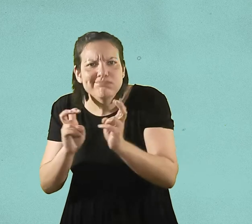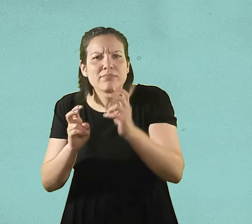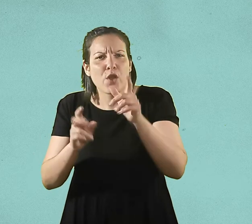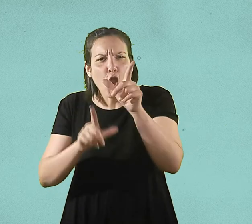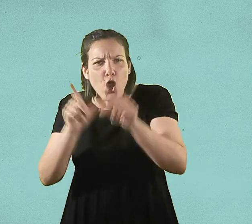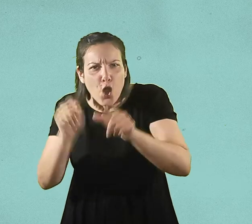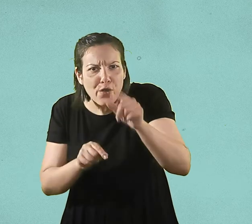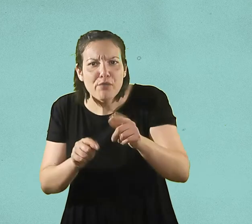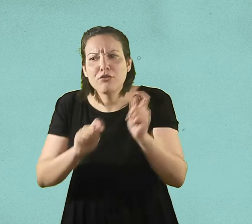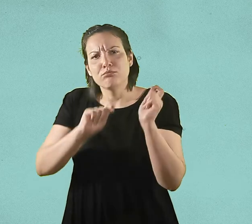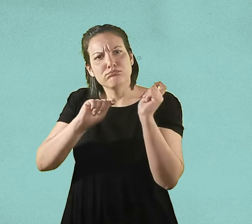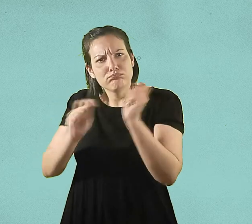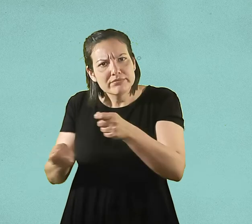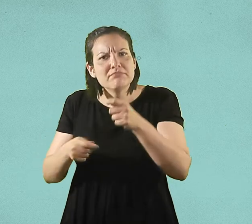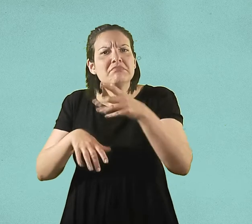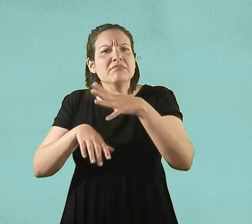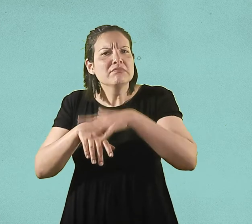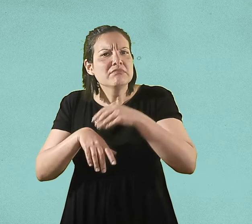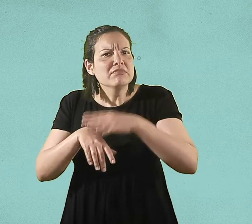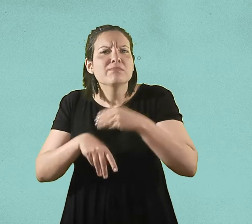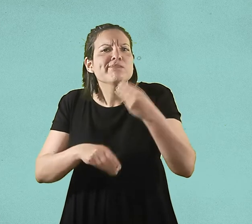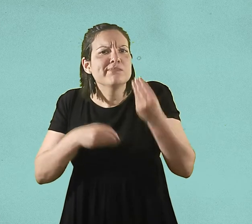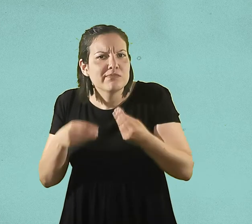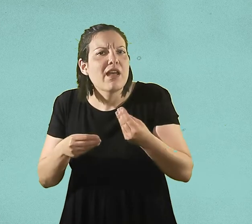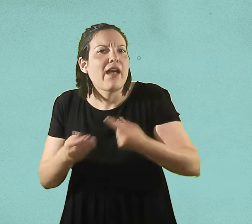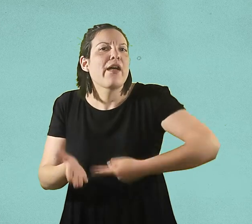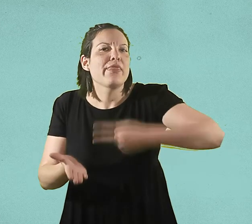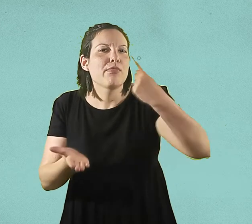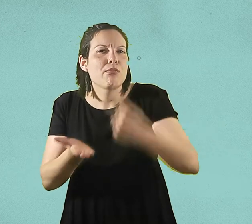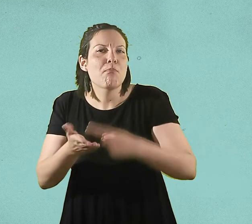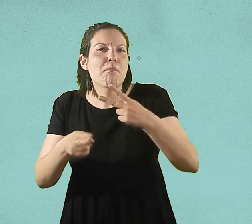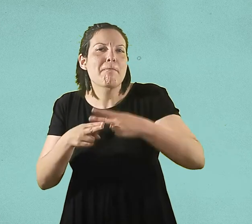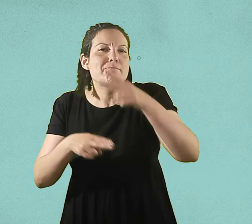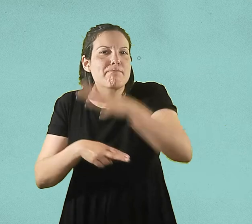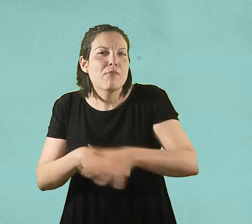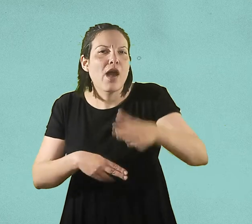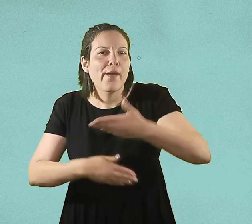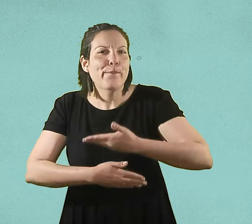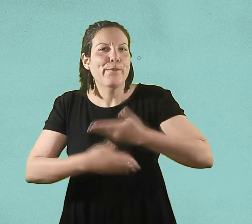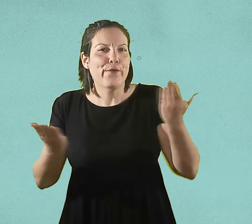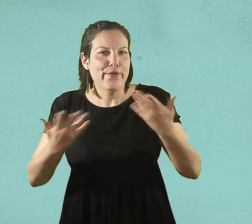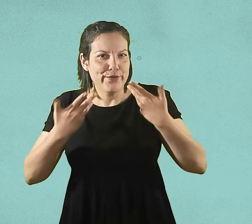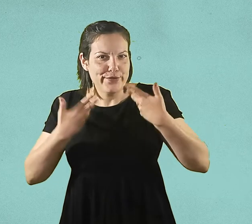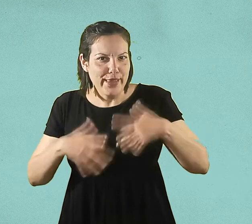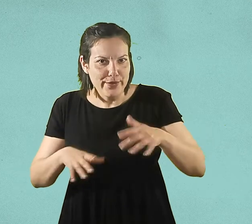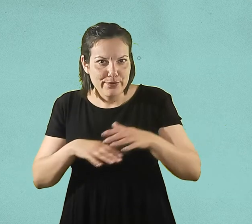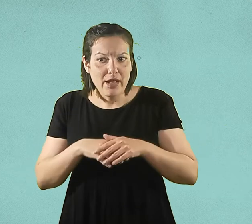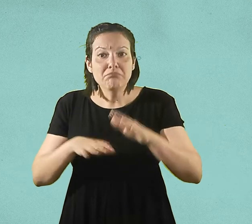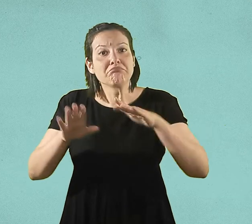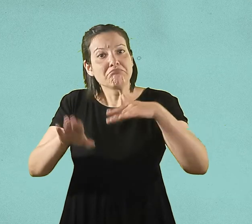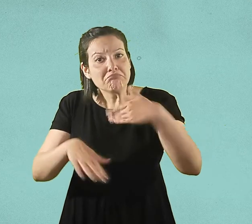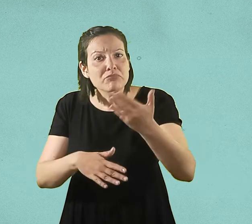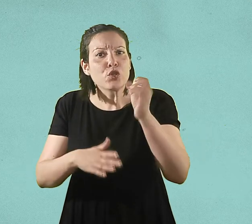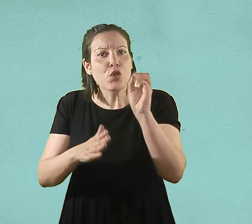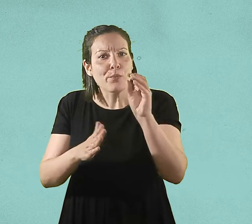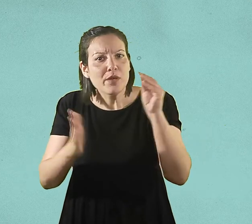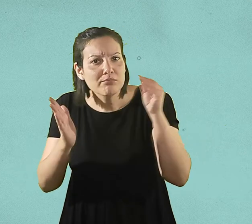fueran consagradas como Parque Público Natural, más tarde conocido como Parque Nacional